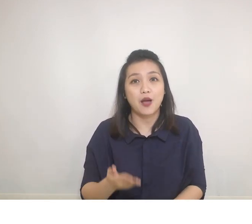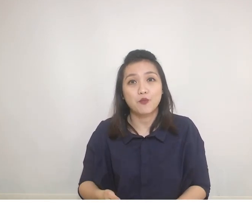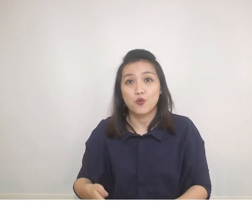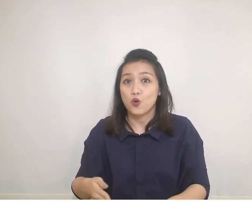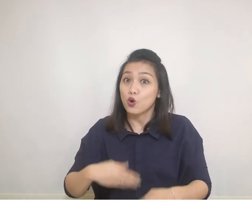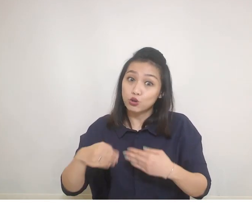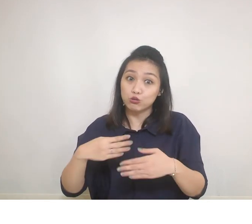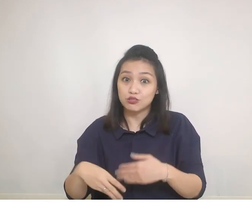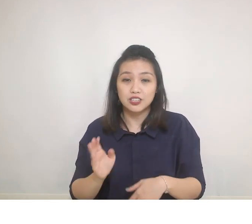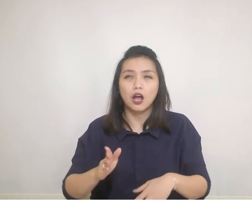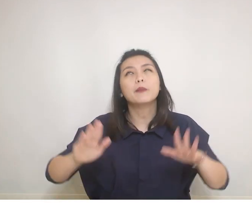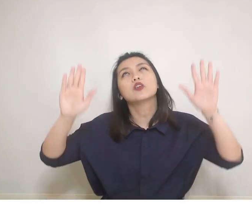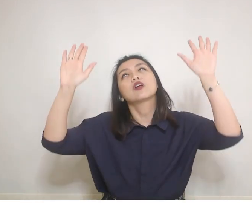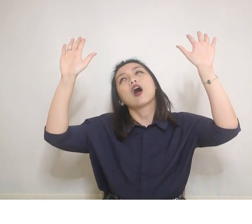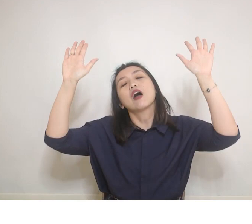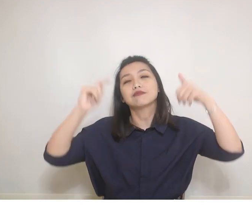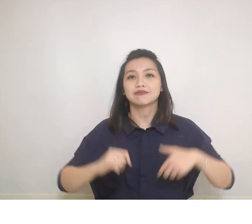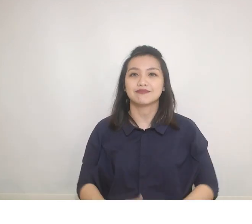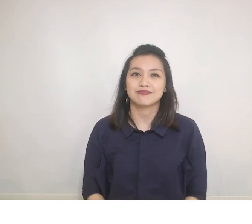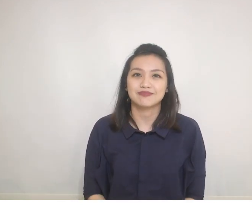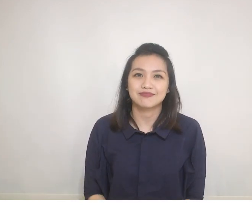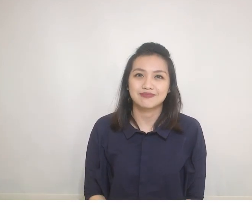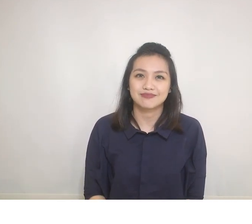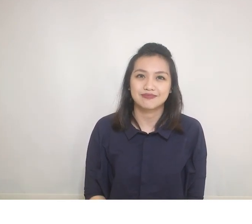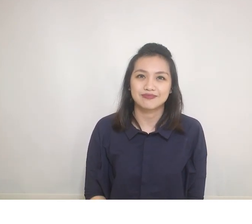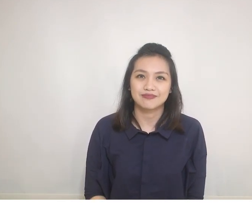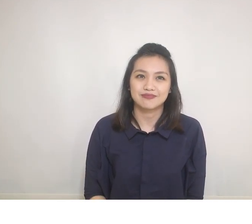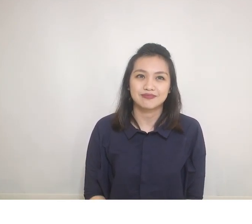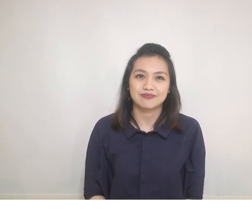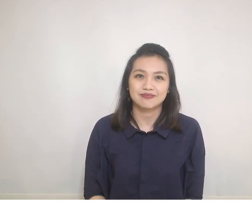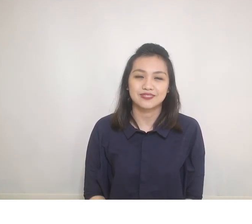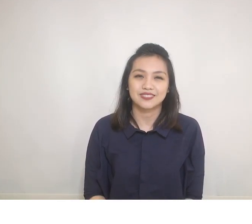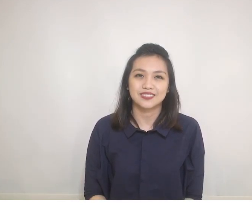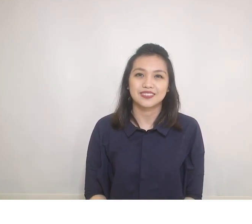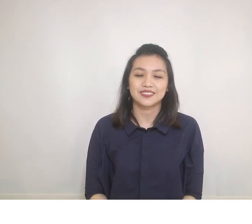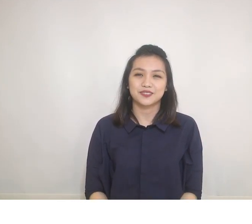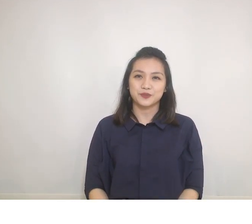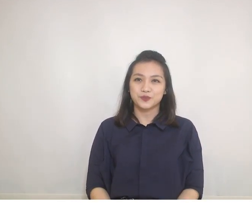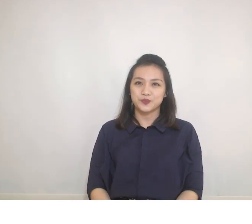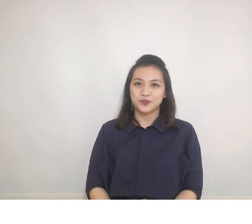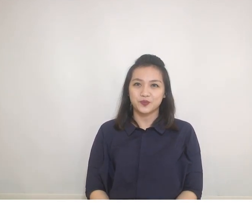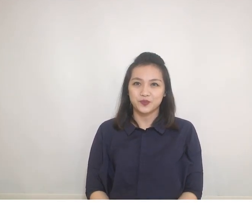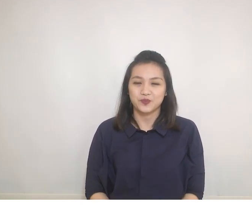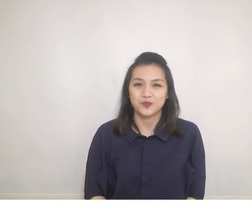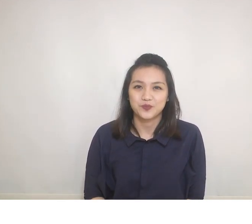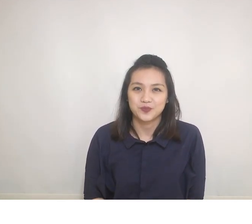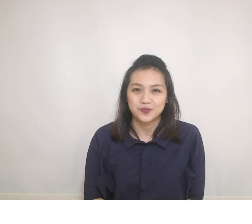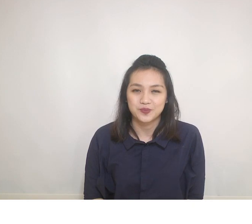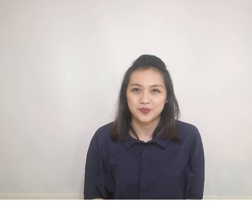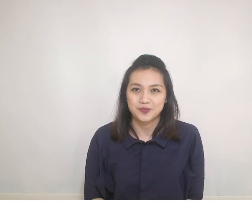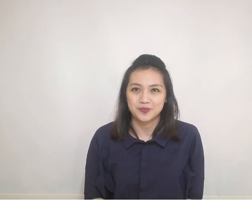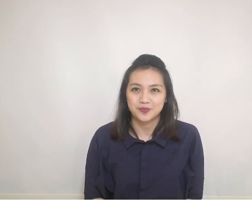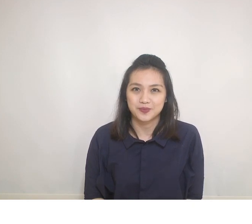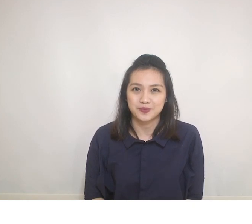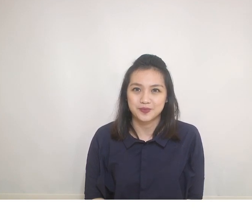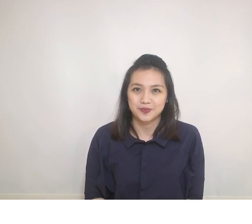langsung tidur gitu. Jadi benar-benar tidak ada komunikasi, mencurhatkan segala kesetresan uang, kalau hidup itu untuk uang